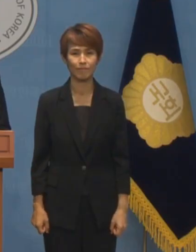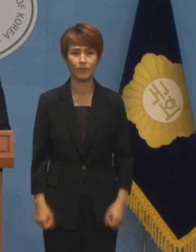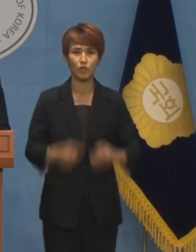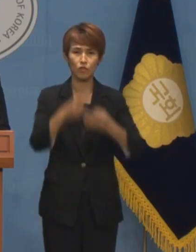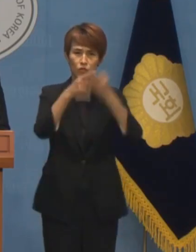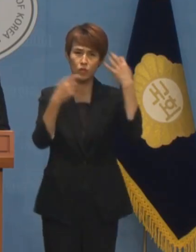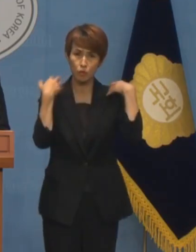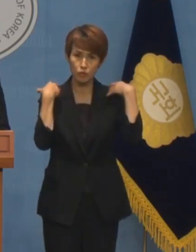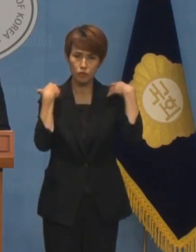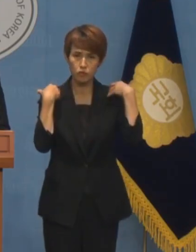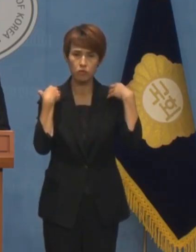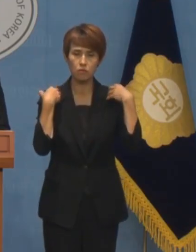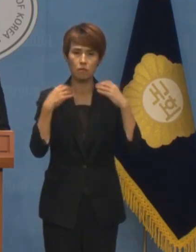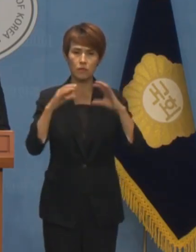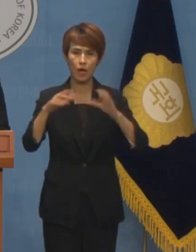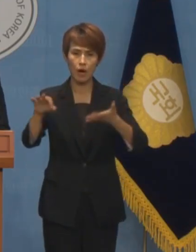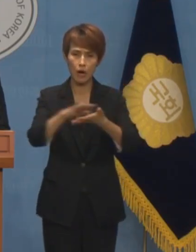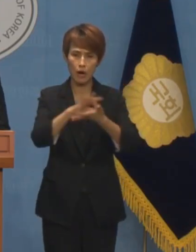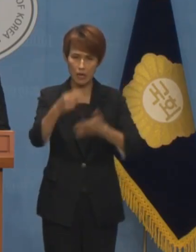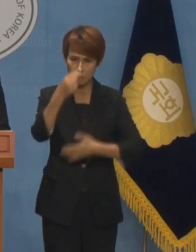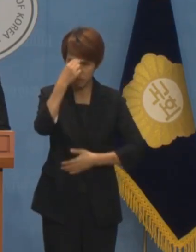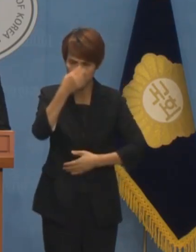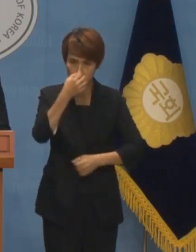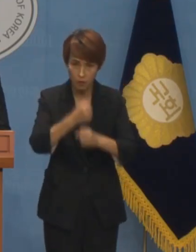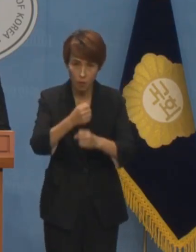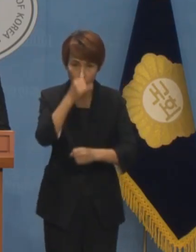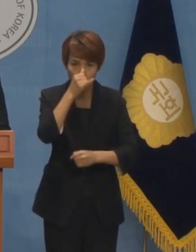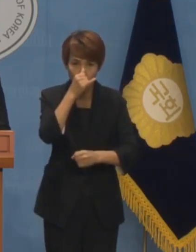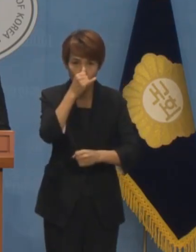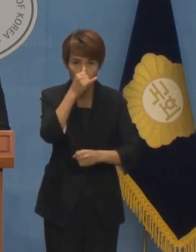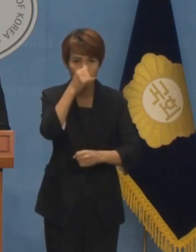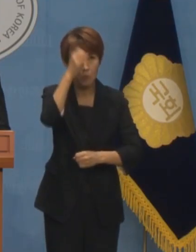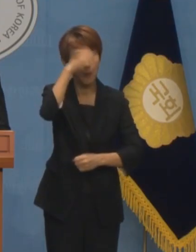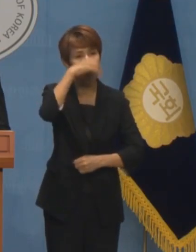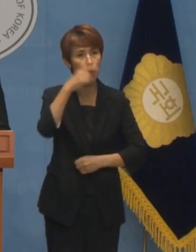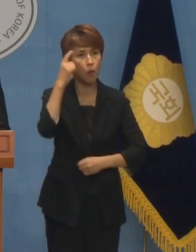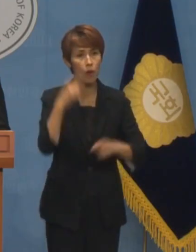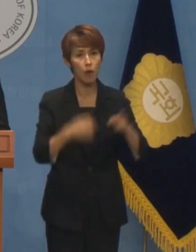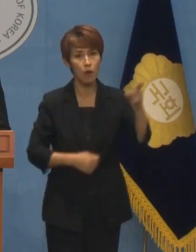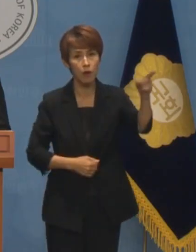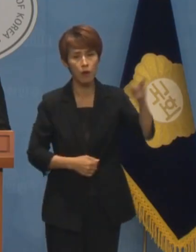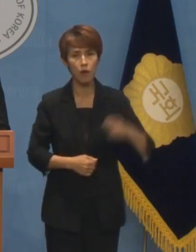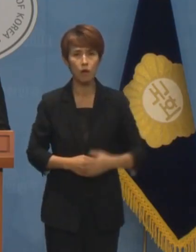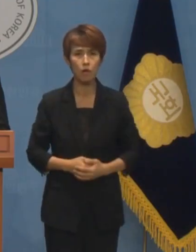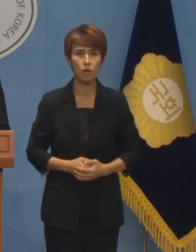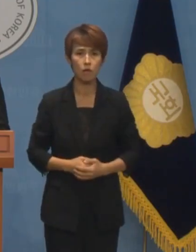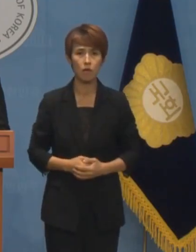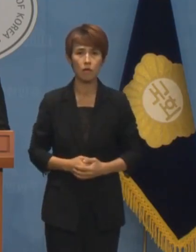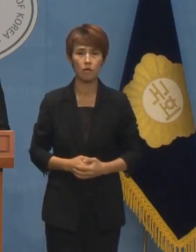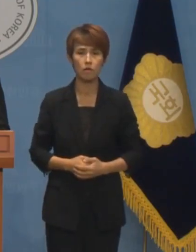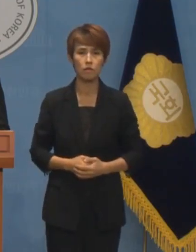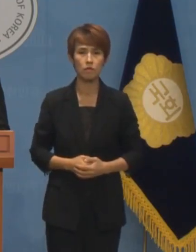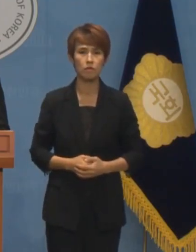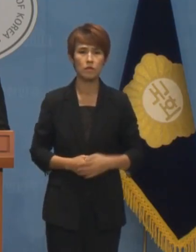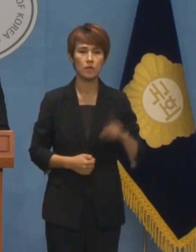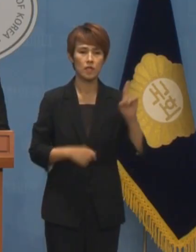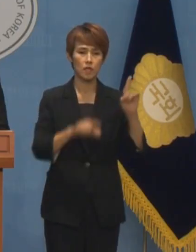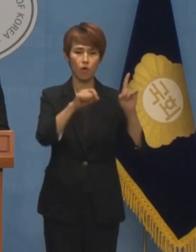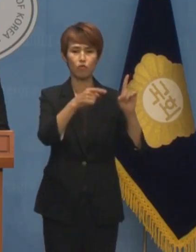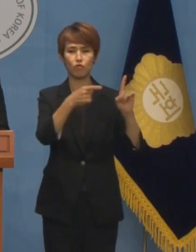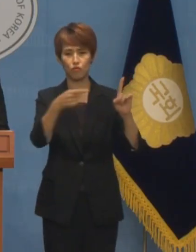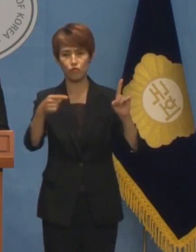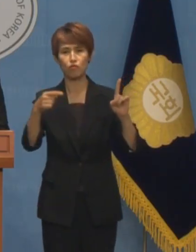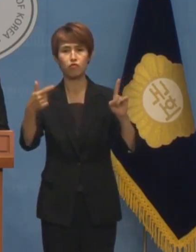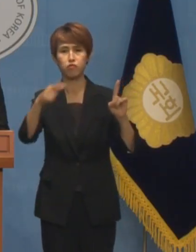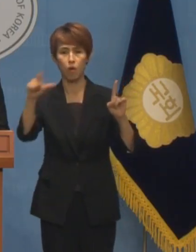윤석열 정부는 나라 살림에 구멍 내놓고 뭘 믿고 이리 한가합니까? 이제 겨우 상반기가 지났을 뿐인데